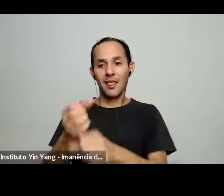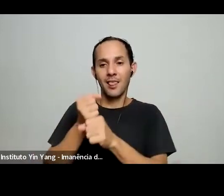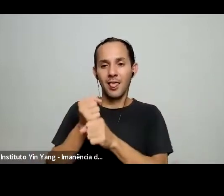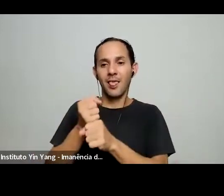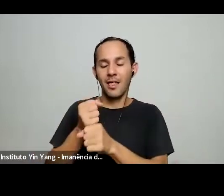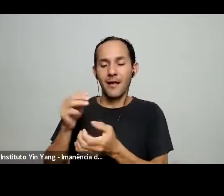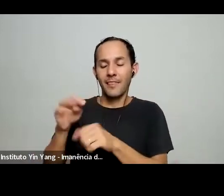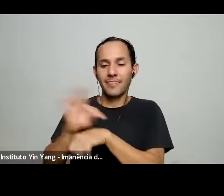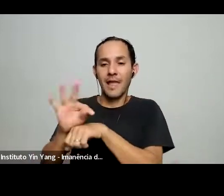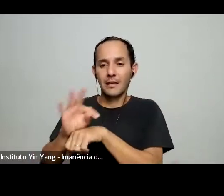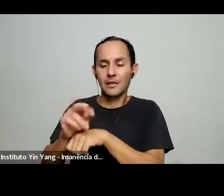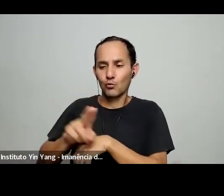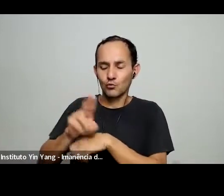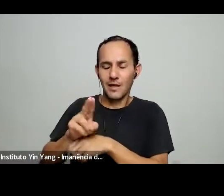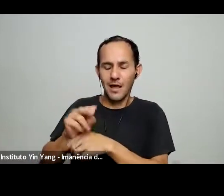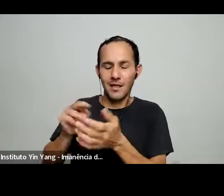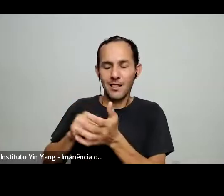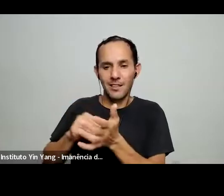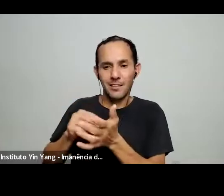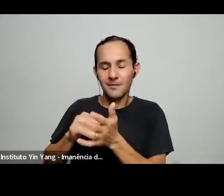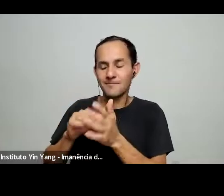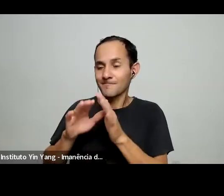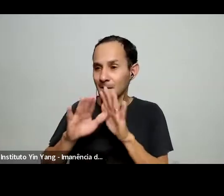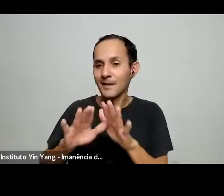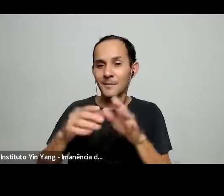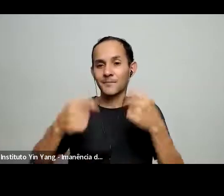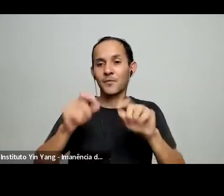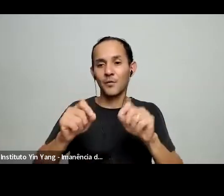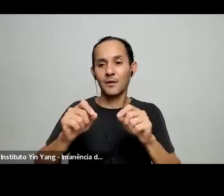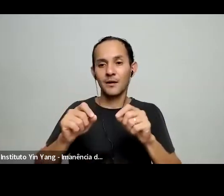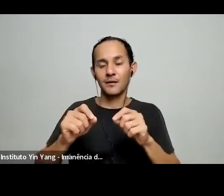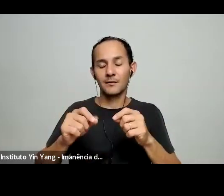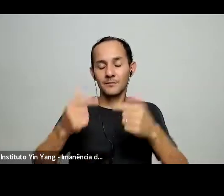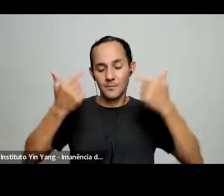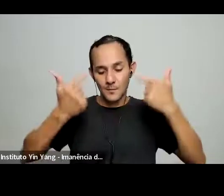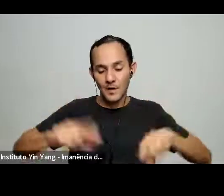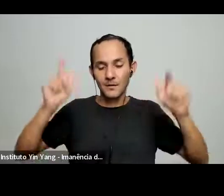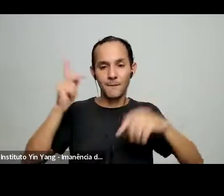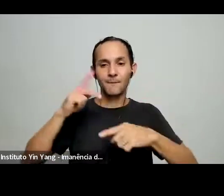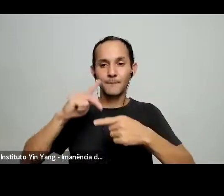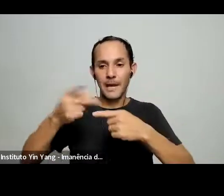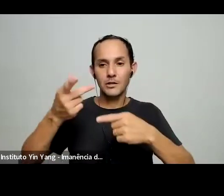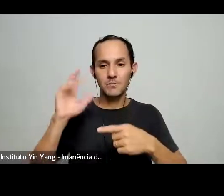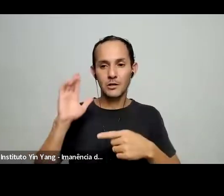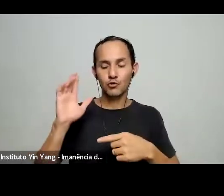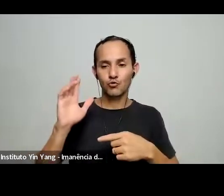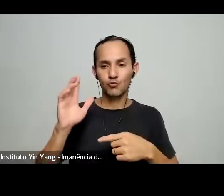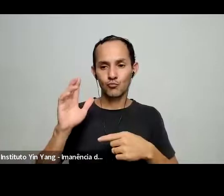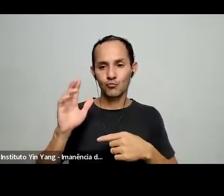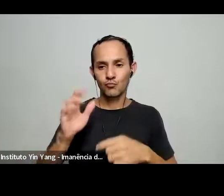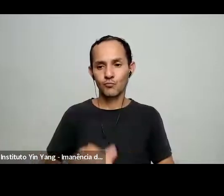determinada técnica e a gente precisa ser muito pragmático, né? A ciência é muito sobre pragmatismo.